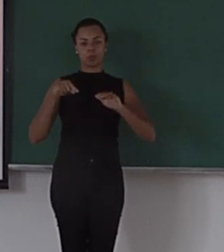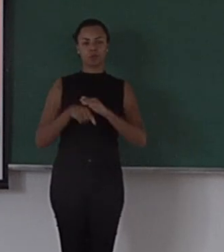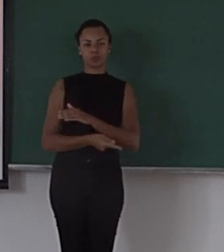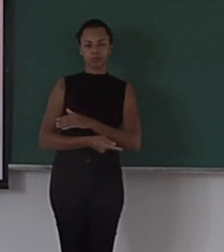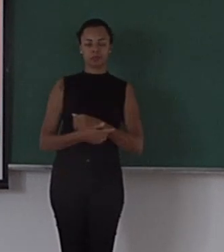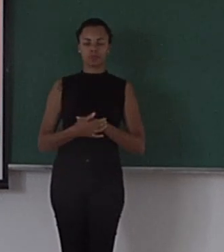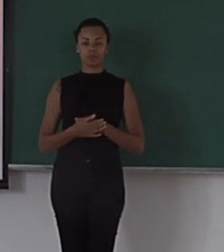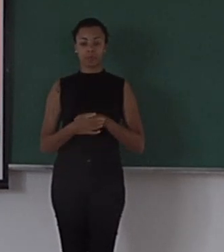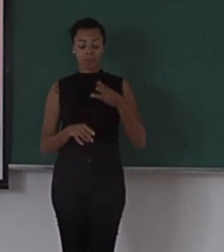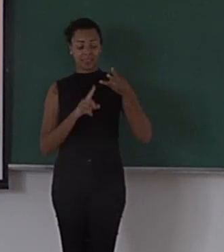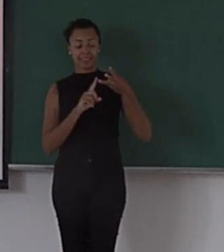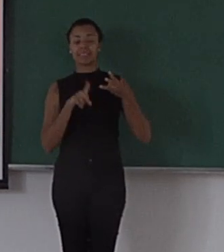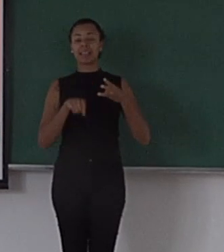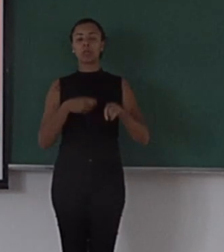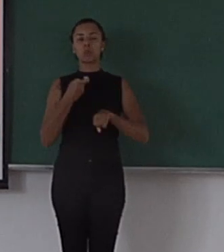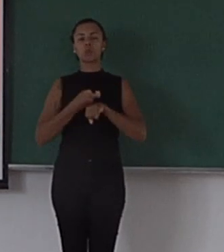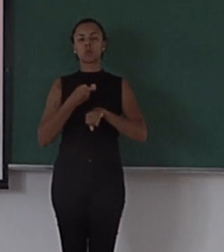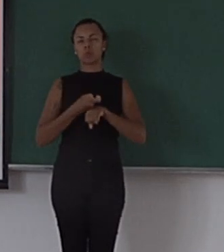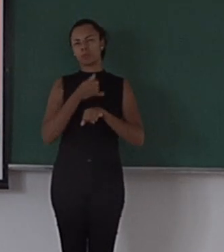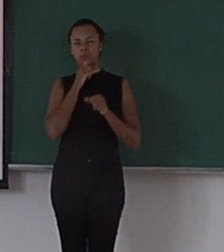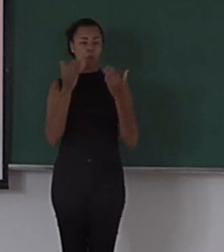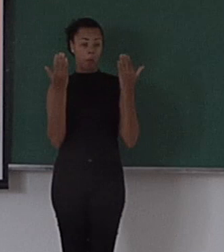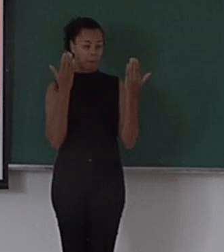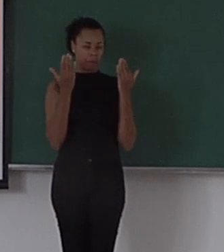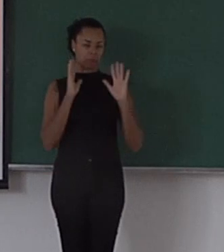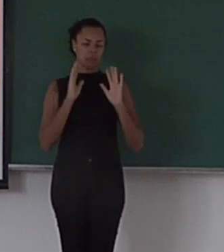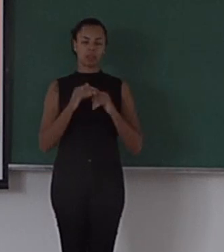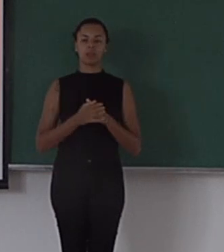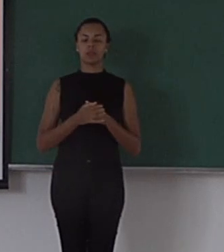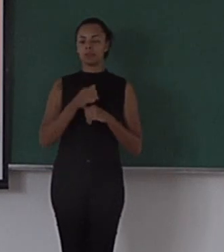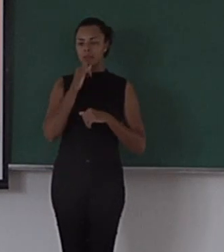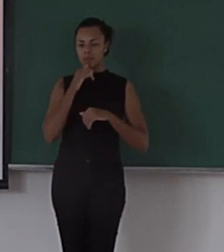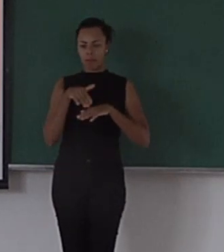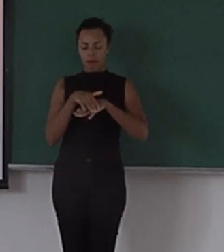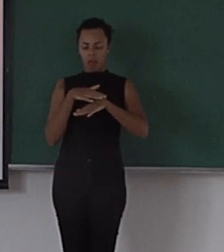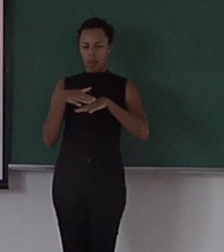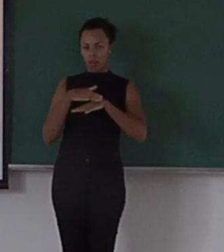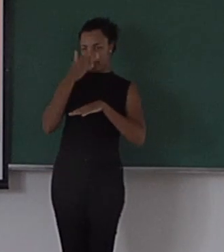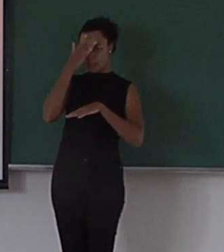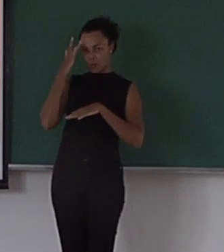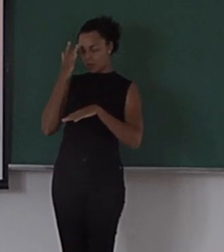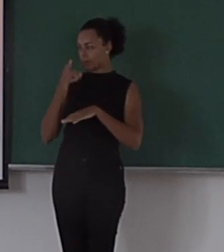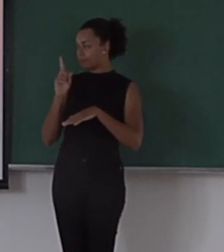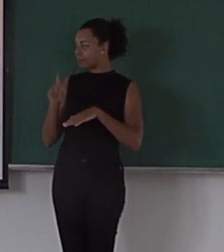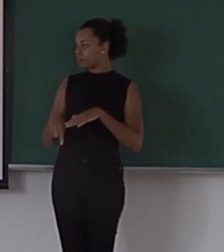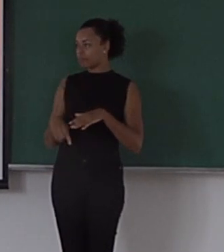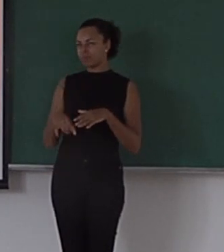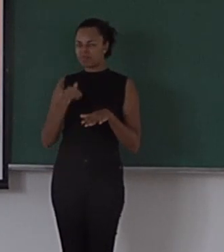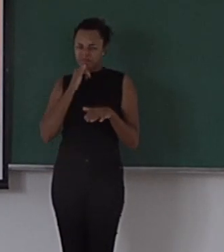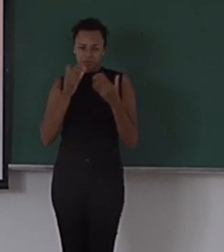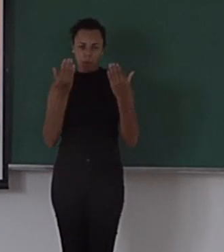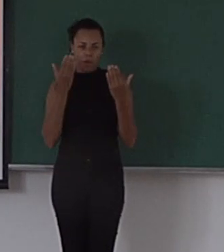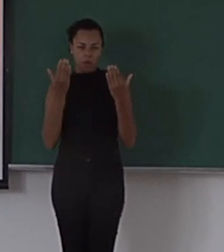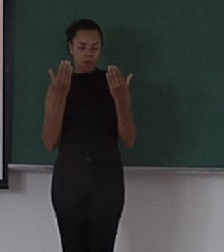é endurecida a ponto da gente fazer uma comparação bem grosseira assim. A pele desse indivíduo queimado tem a mesma consistência, o